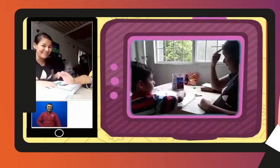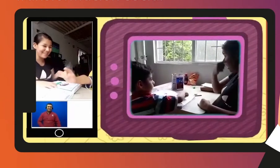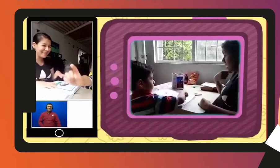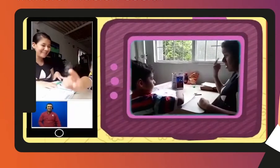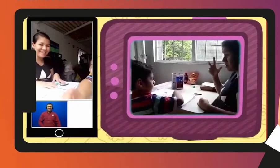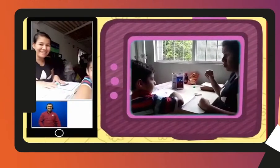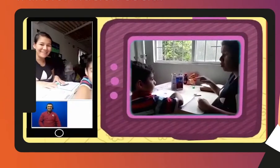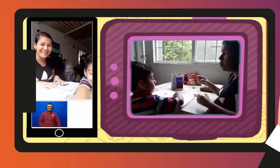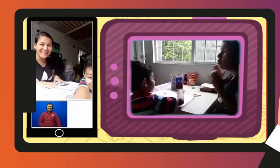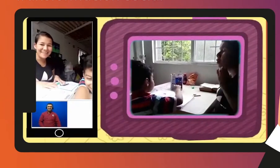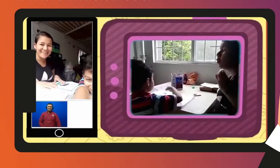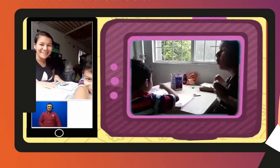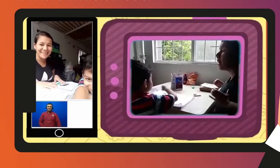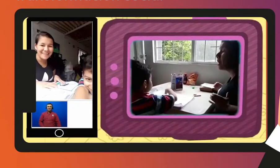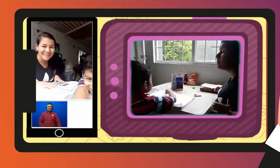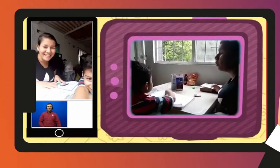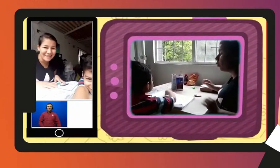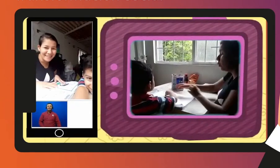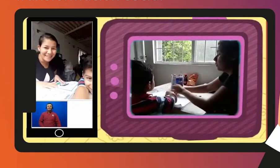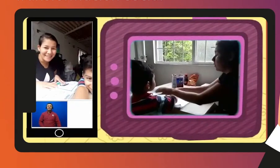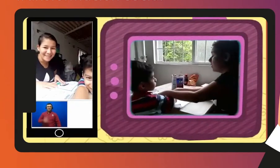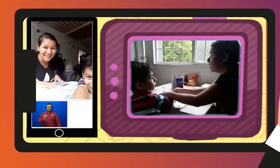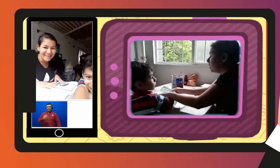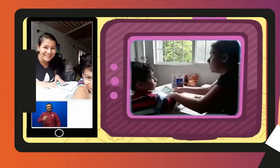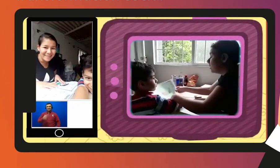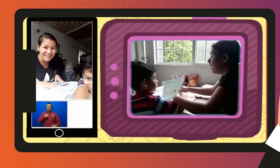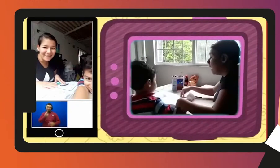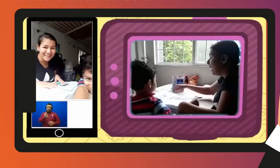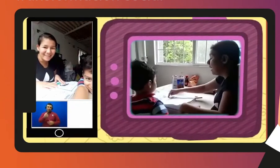¿Usted está adentro del celular?